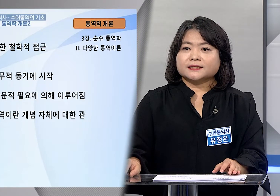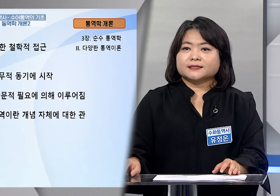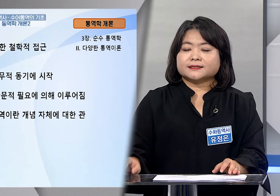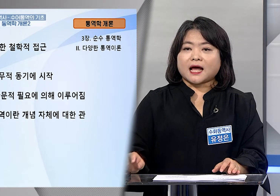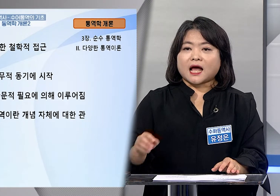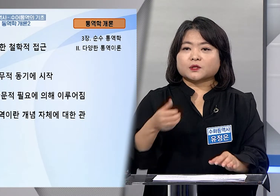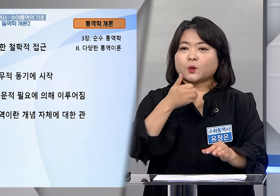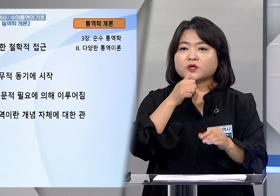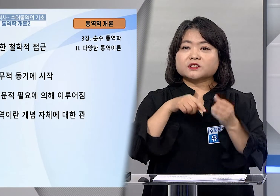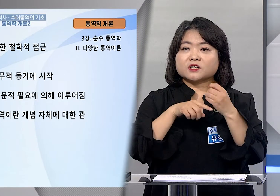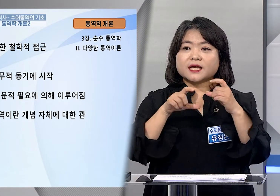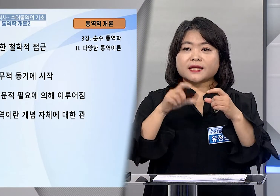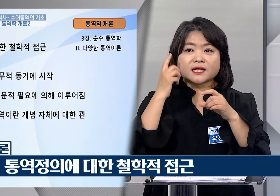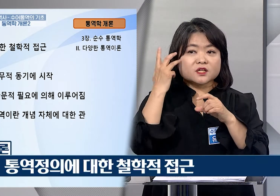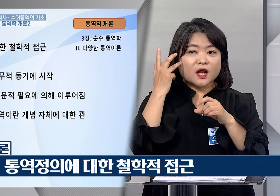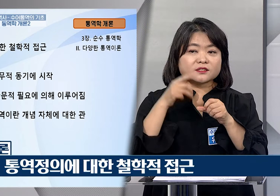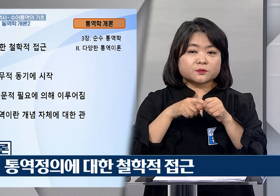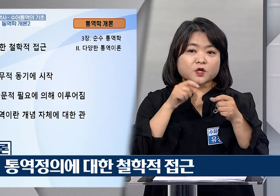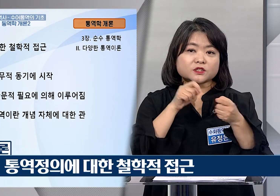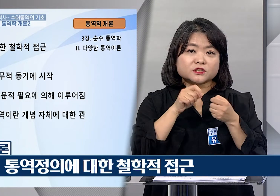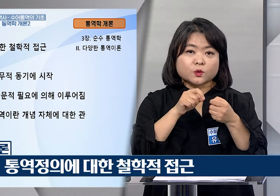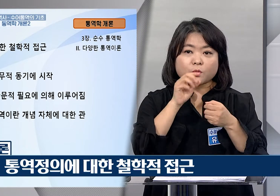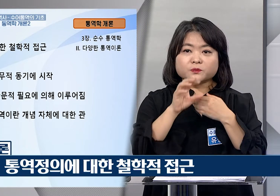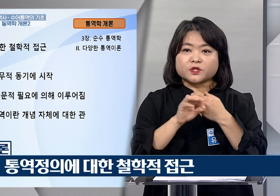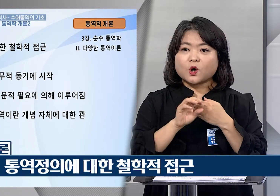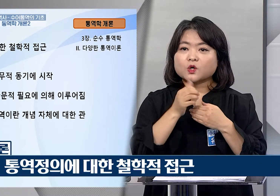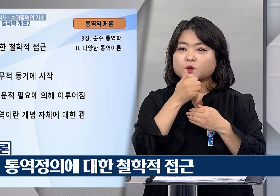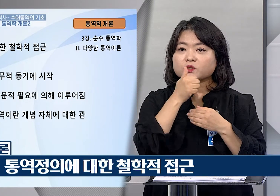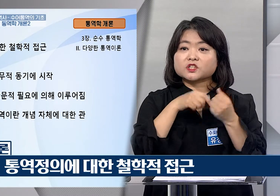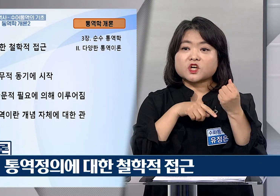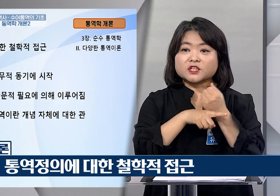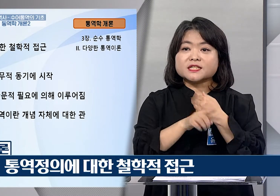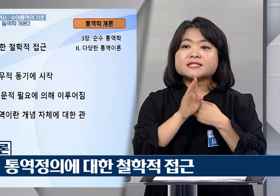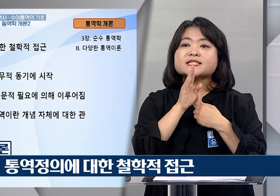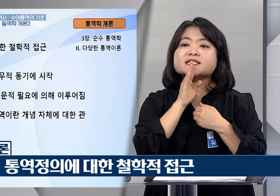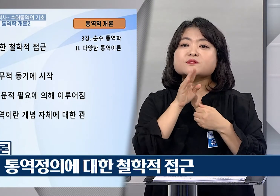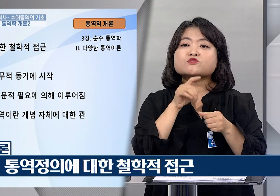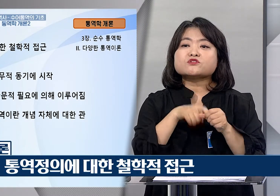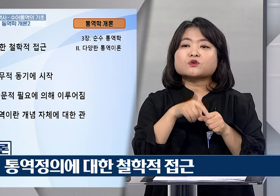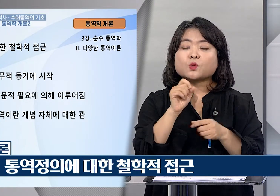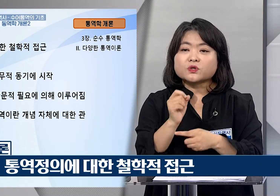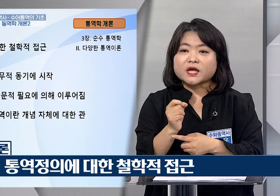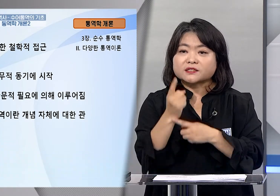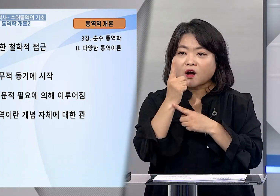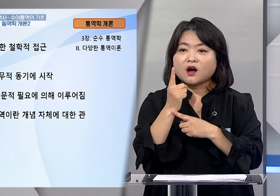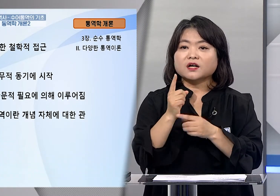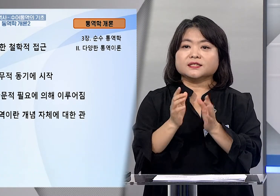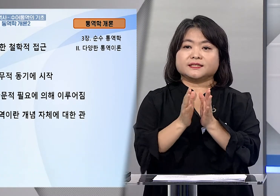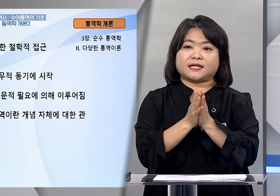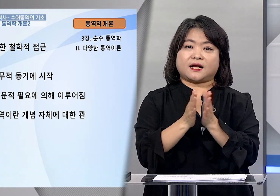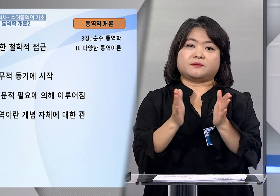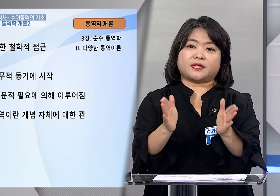자, 통역정의에 대한 철학적 접근으로 보면요. 통역정의는 실무적 동의에서 시작합니다.